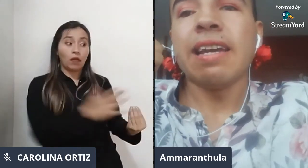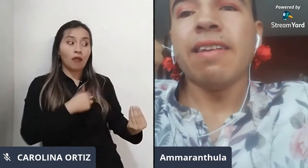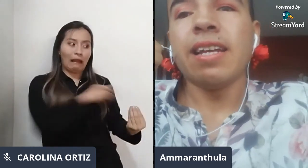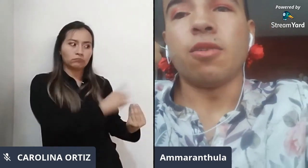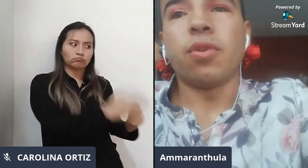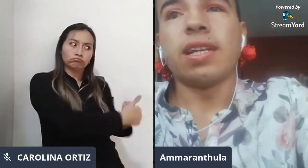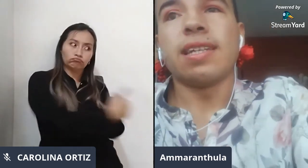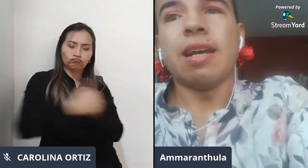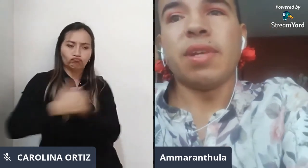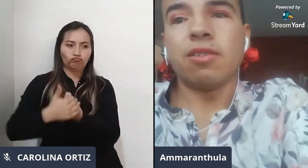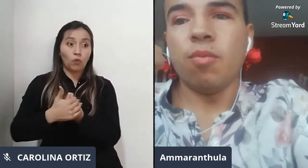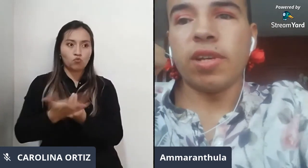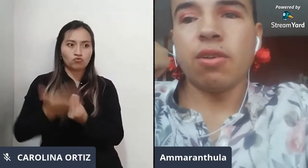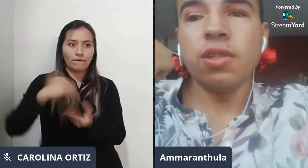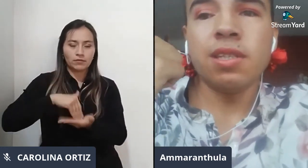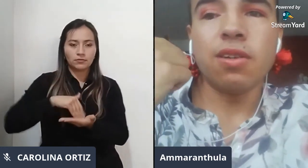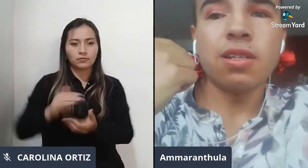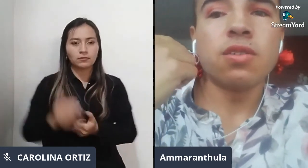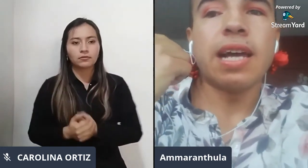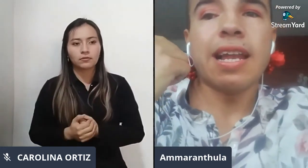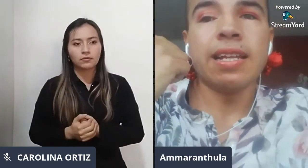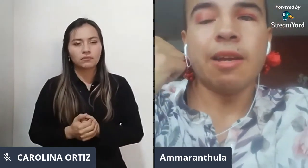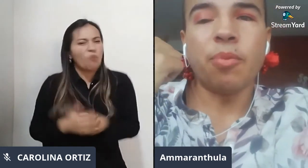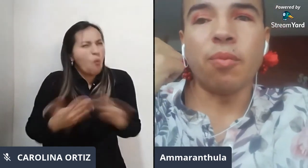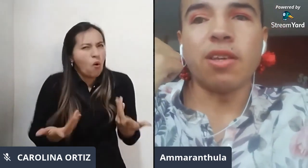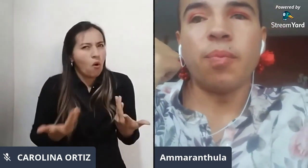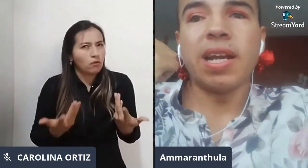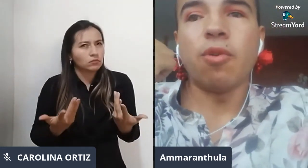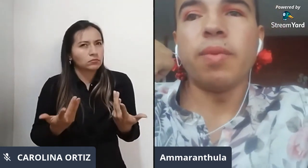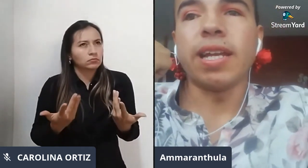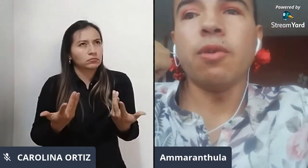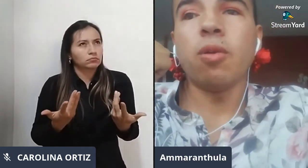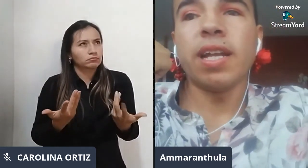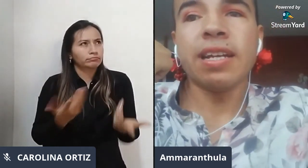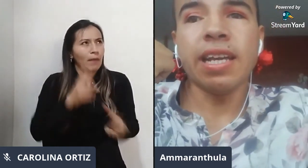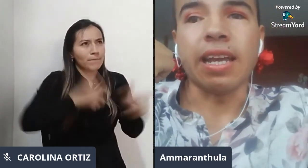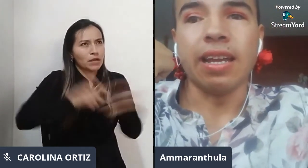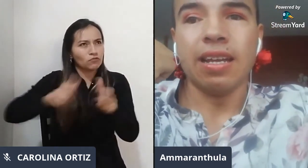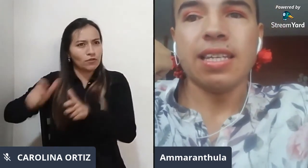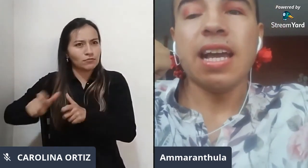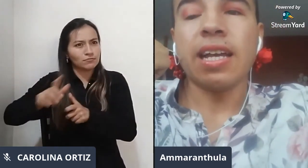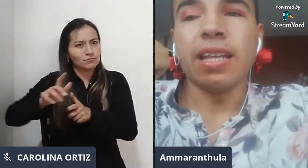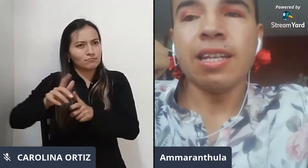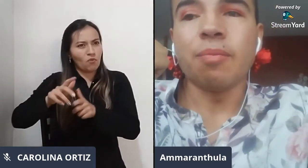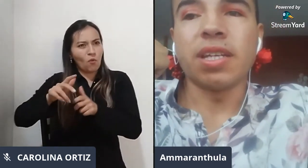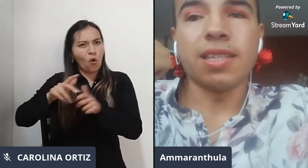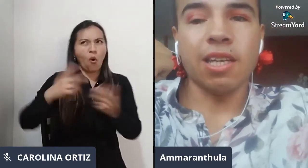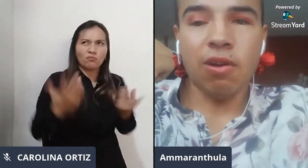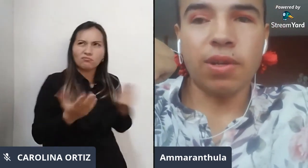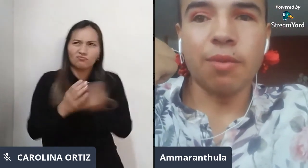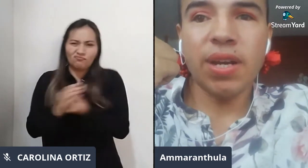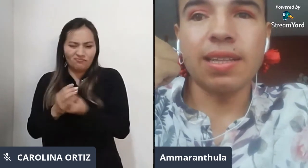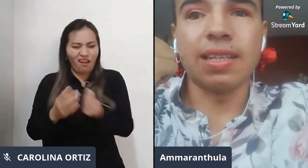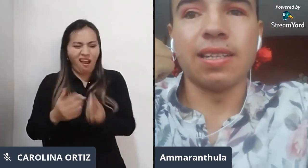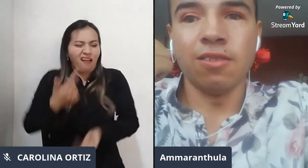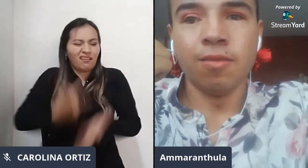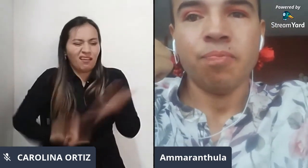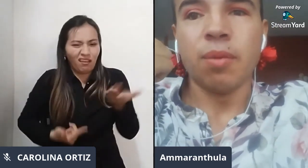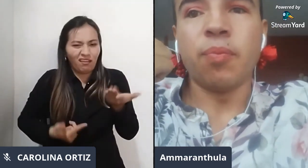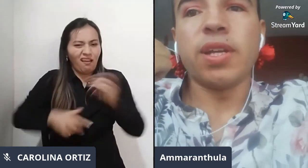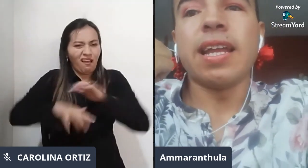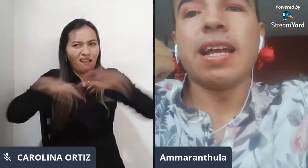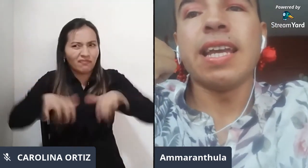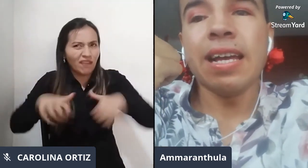Y hay que ver eso, porque es que también es como qué condiciones nos da la gente promedio para volver, y volver a qué, y a qué dinámicas, y bajo qué prácticas,